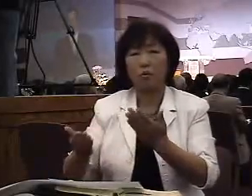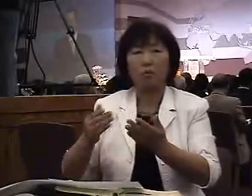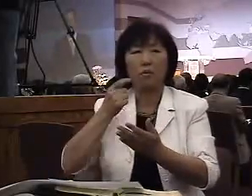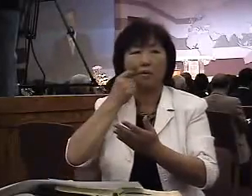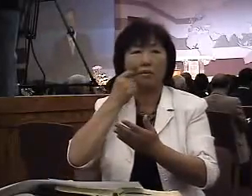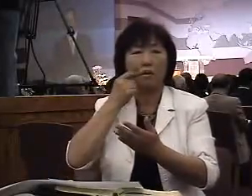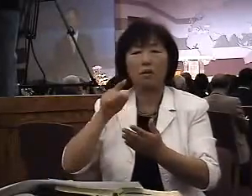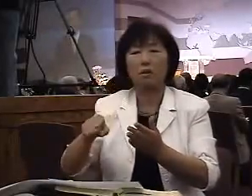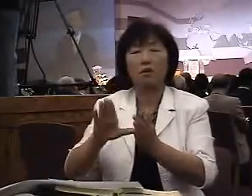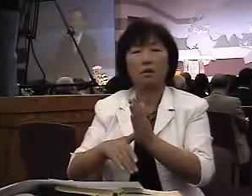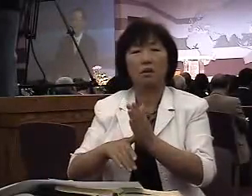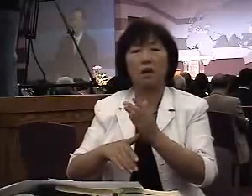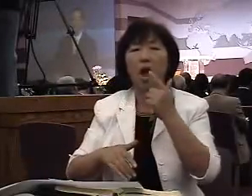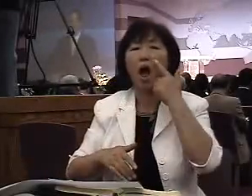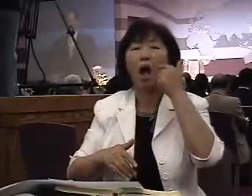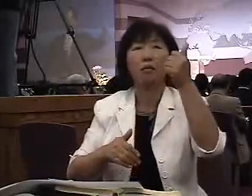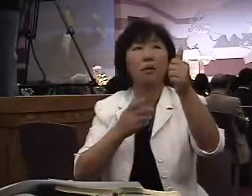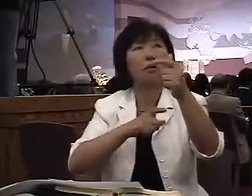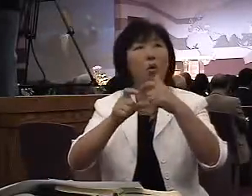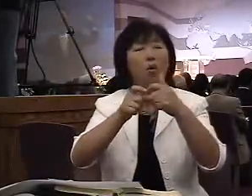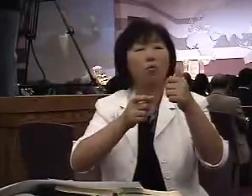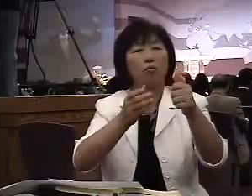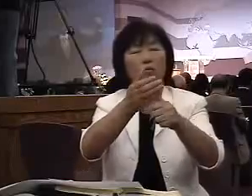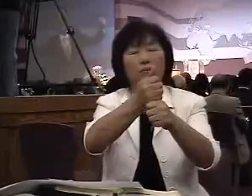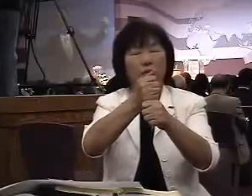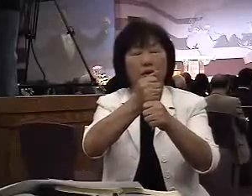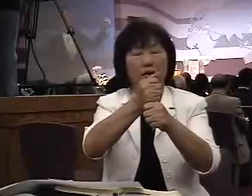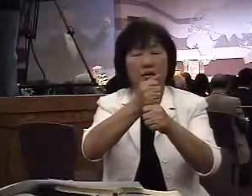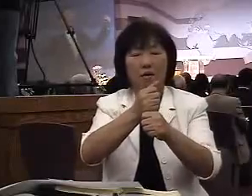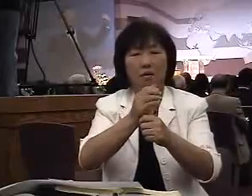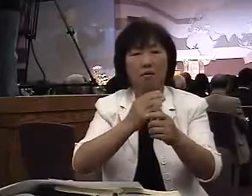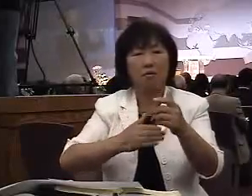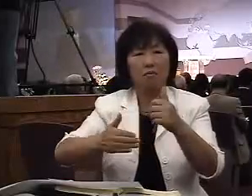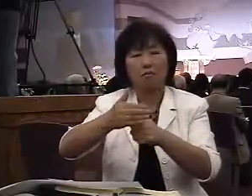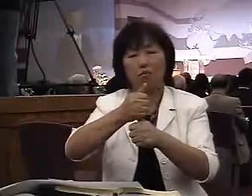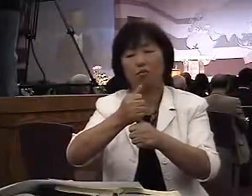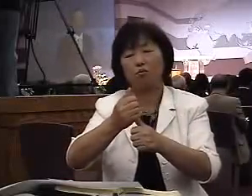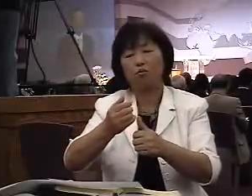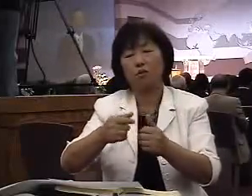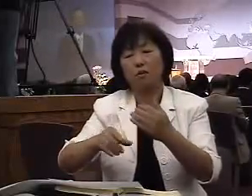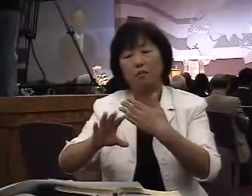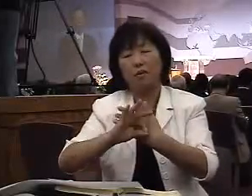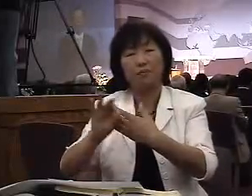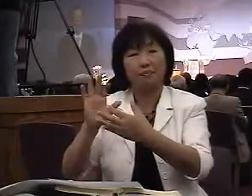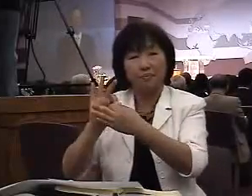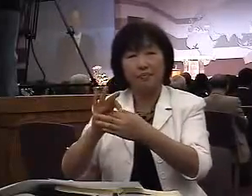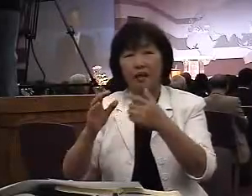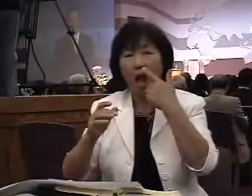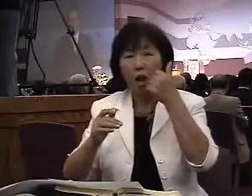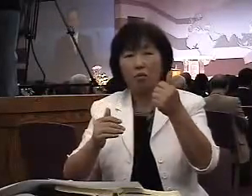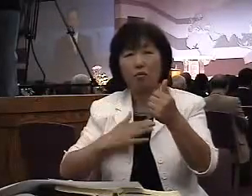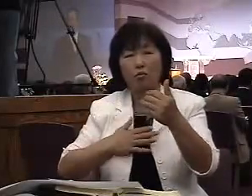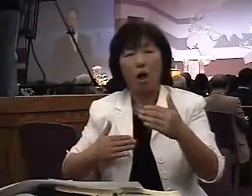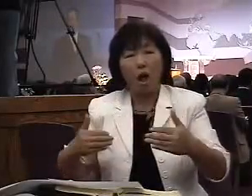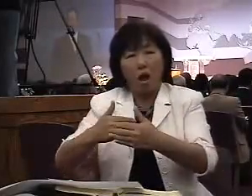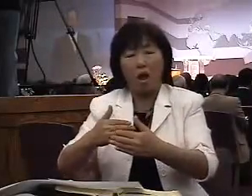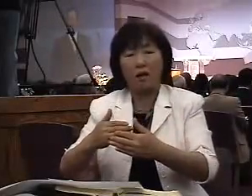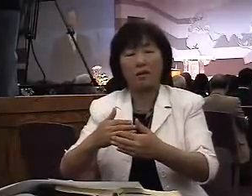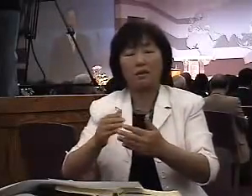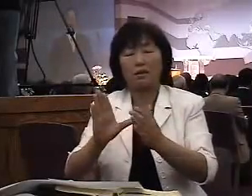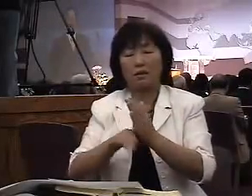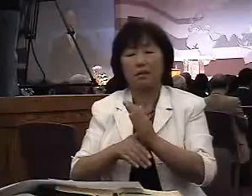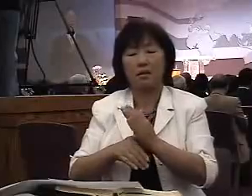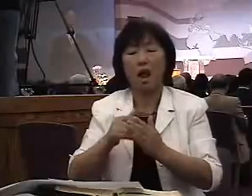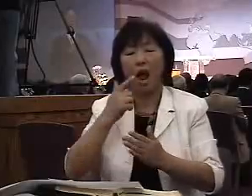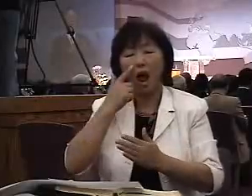수 있는 것, 아빠께 더욱더 매달리고 아빠를 더욱더 붙잡으면서 아빠의 품에 안길 때에